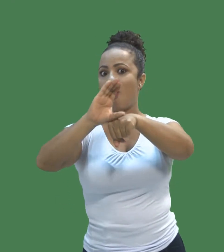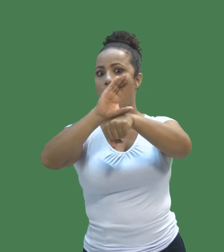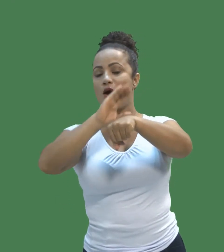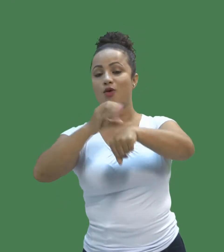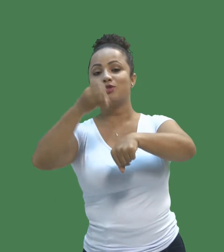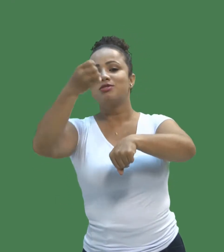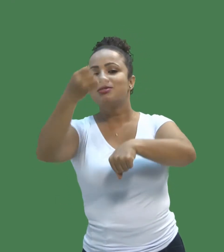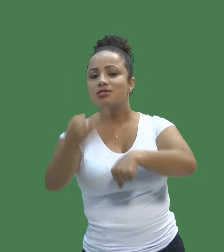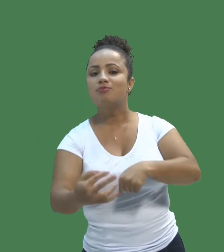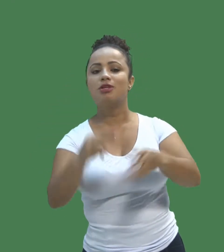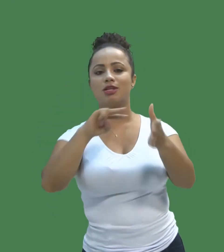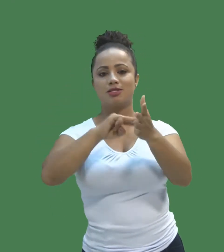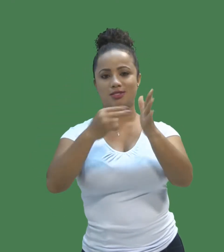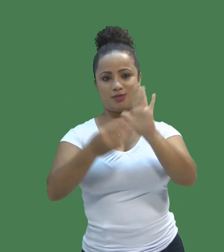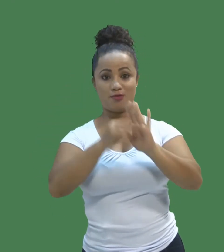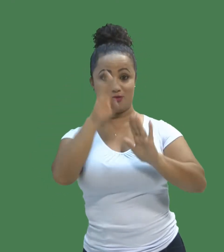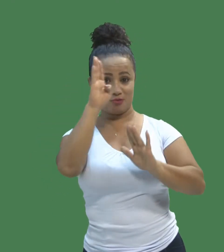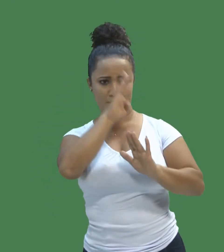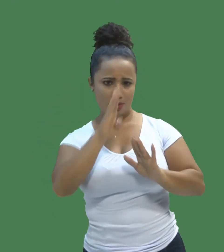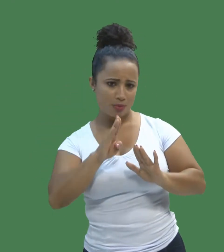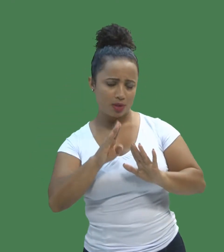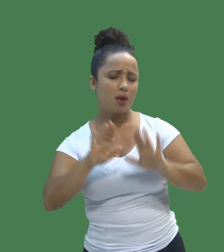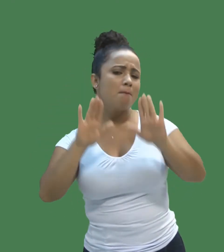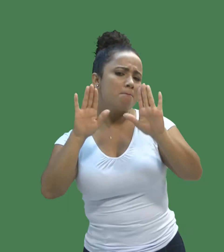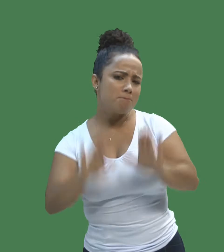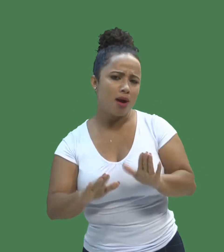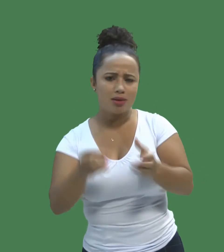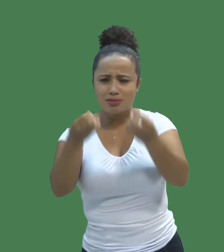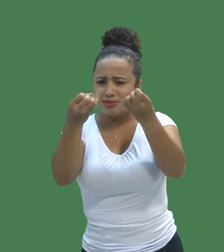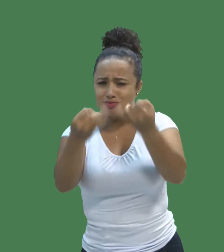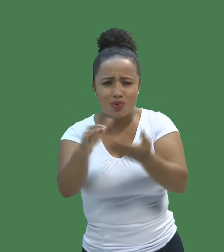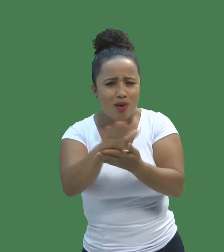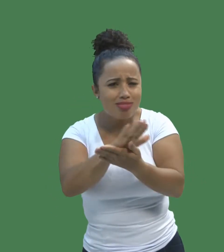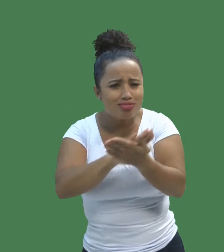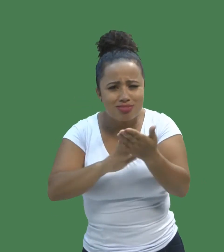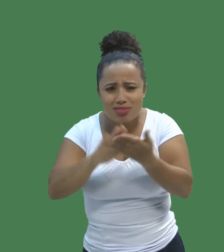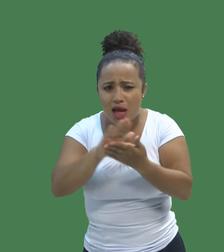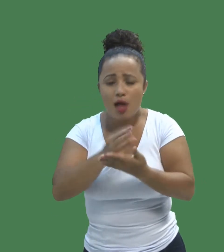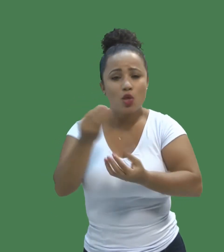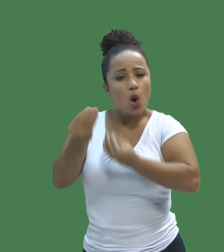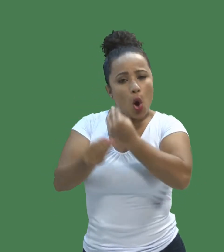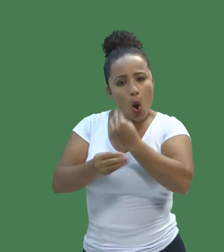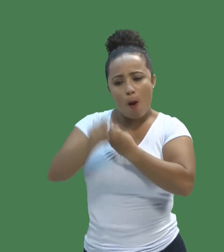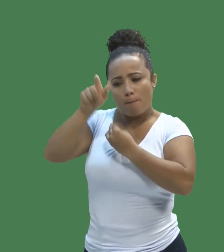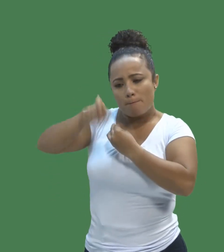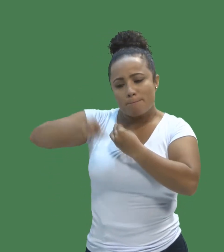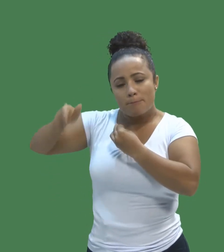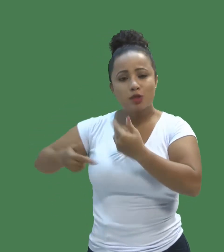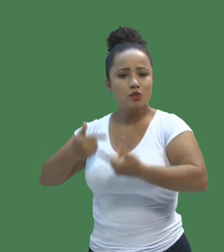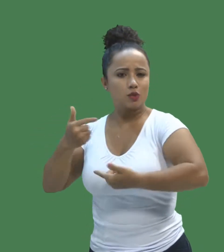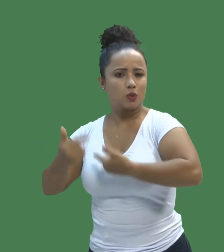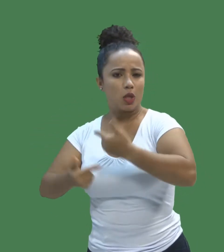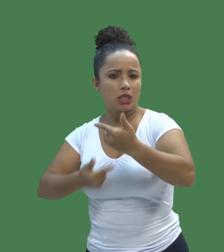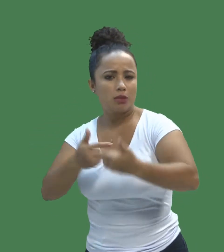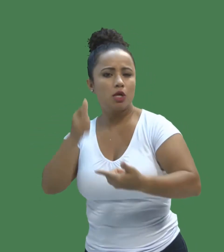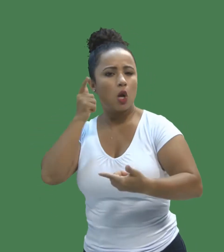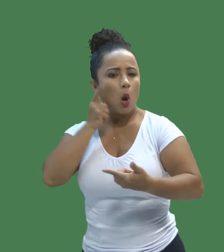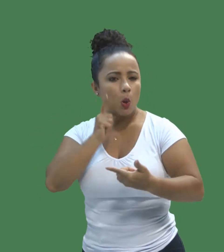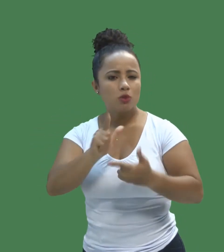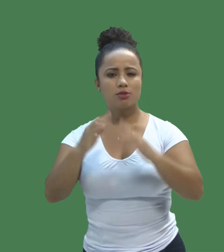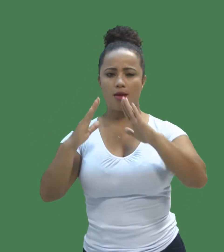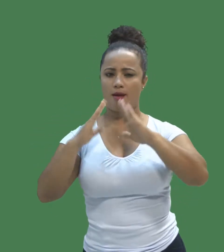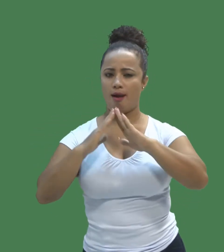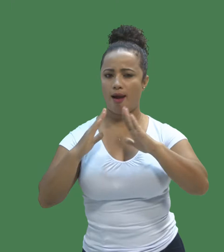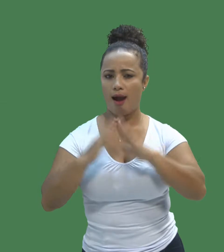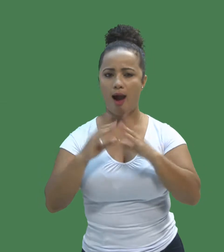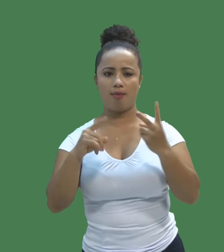por aquilo que a Constituição atual diz ser o Brasil. Mas nada se falou da